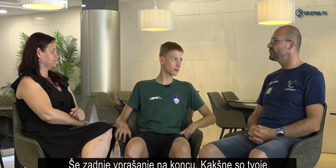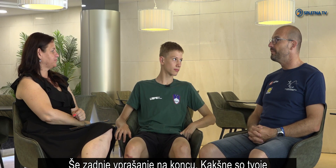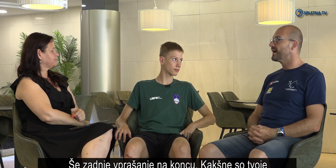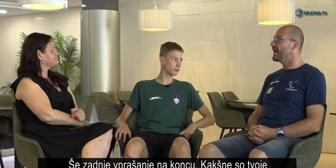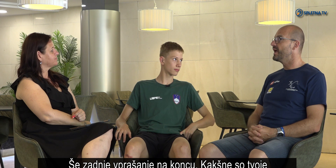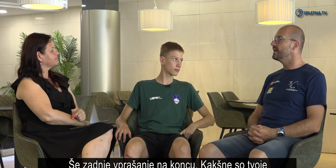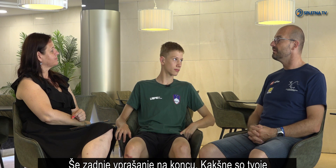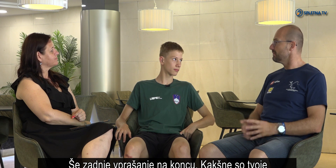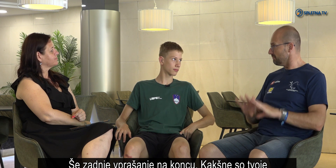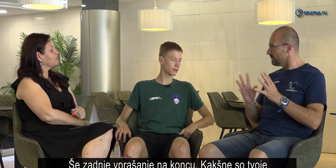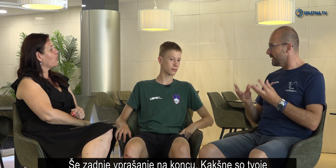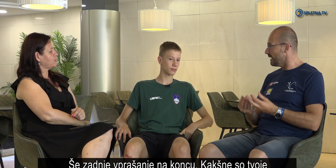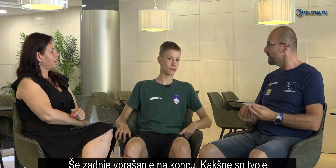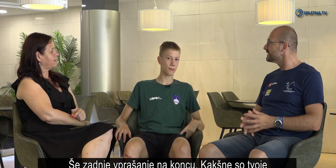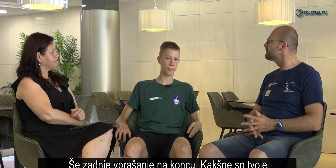Kakšne so pa kaj